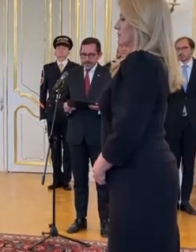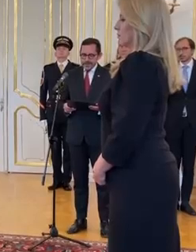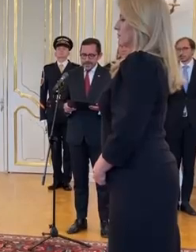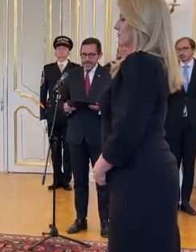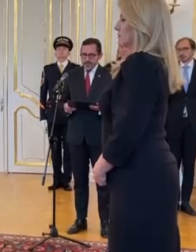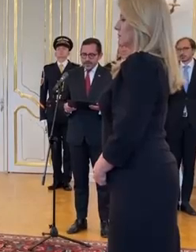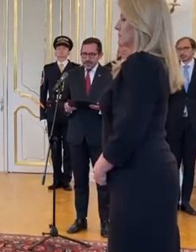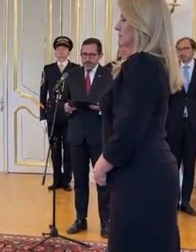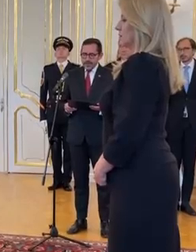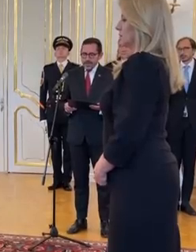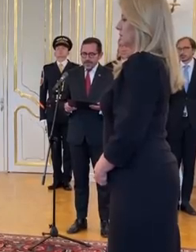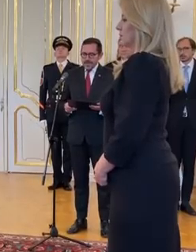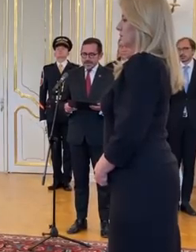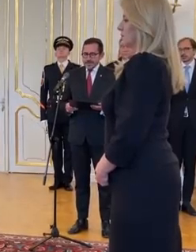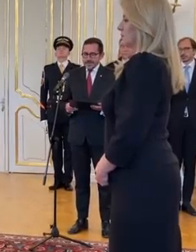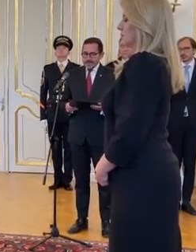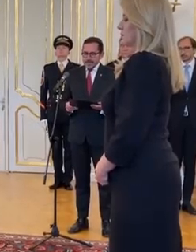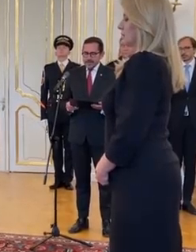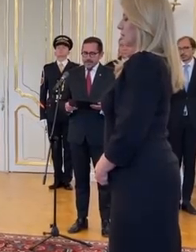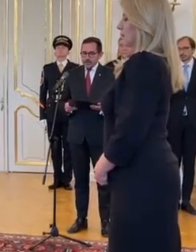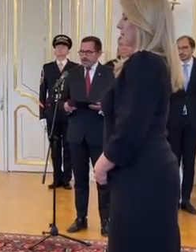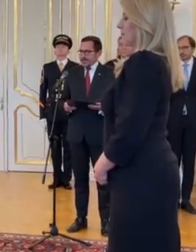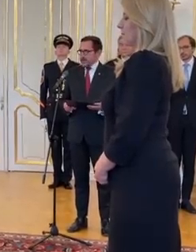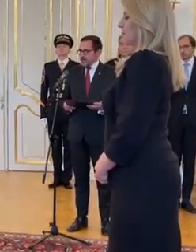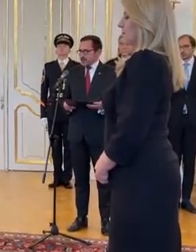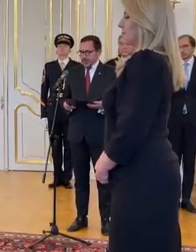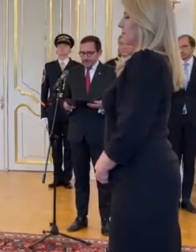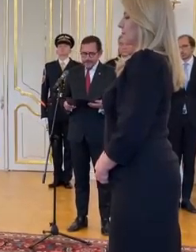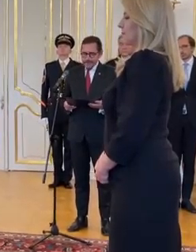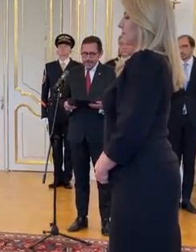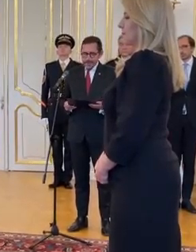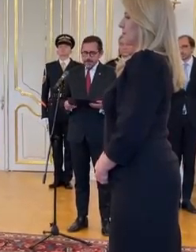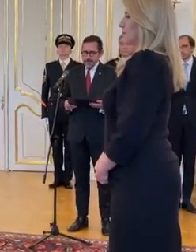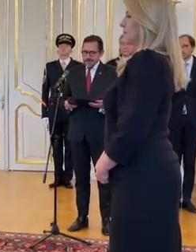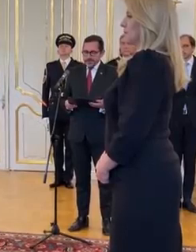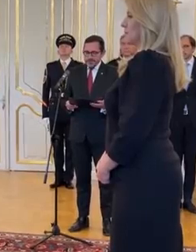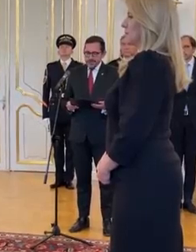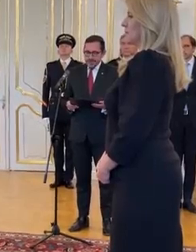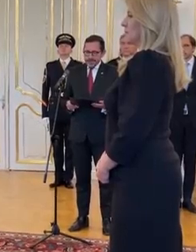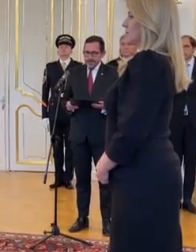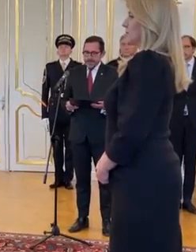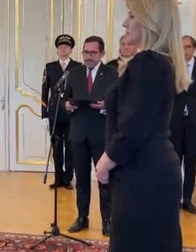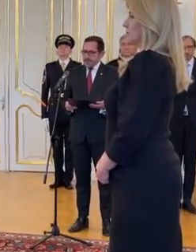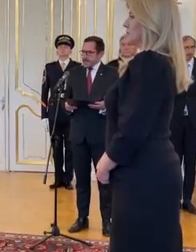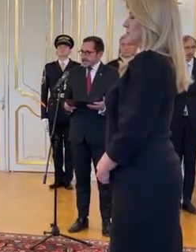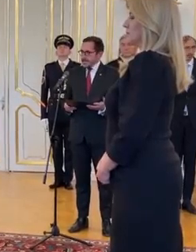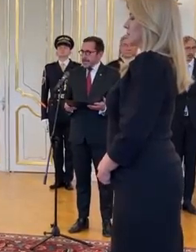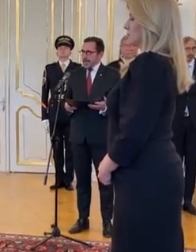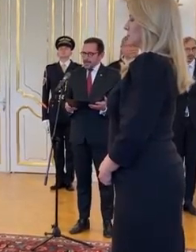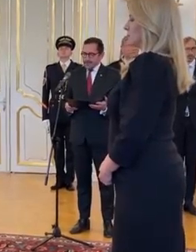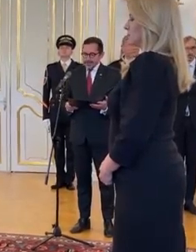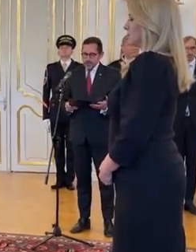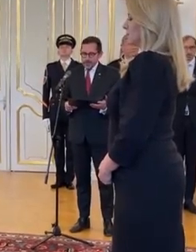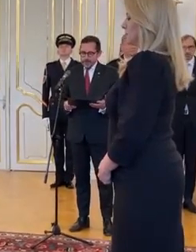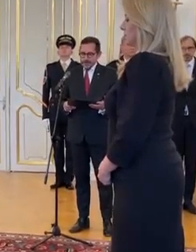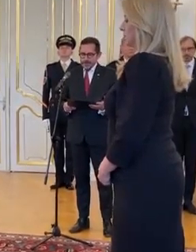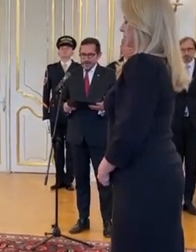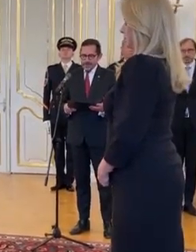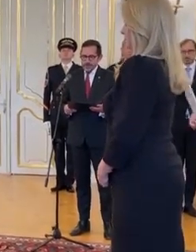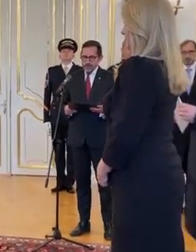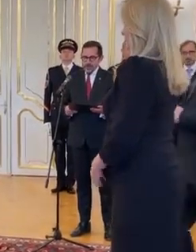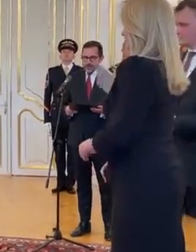a ostatné zákony a pracovať tak, aby sa uvádzali do života. Prosím pána Karla Hirmana, aby predstúpil